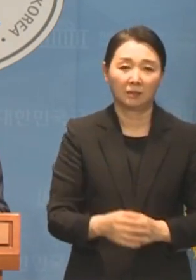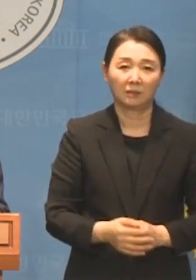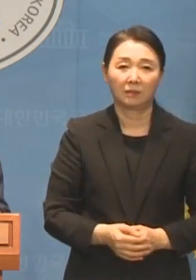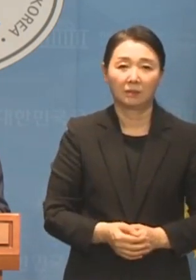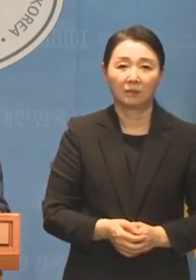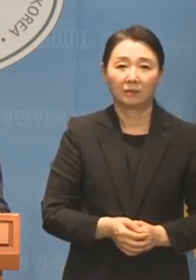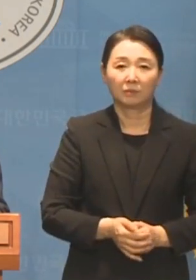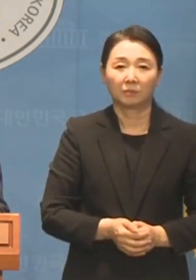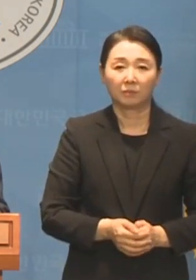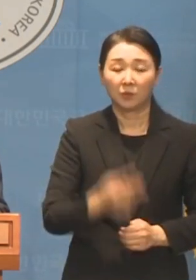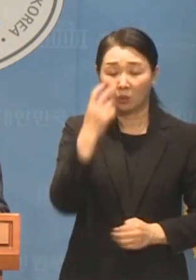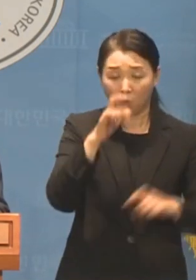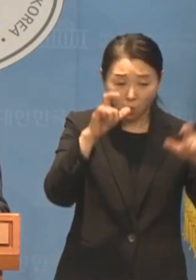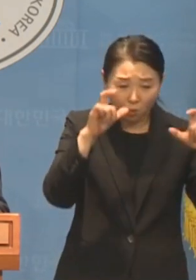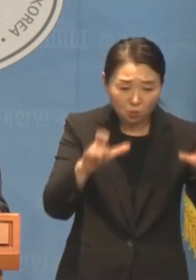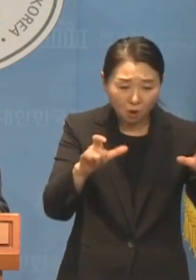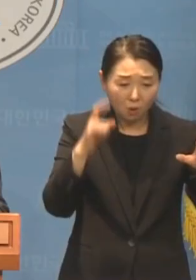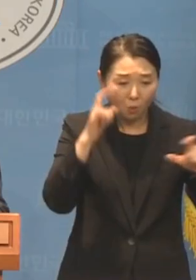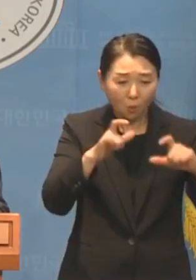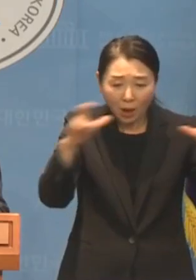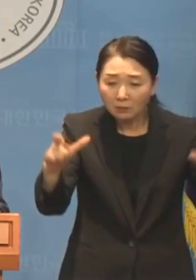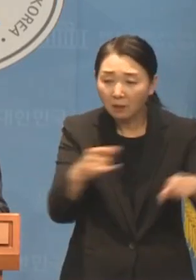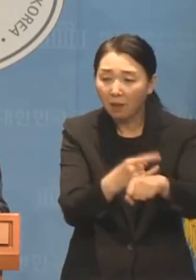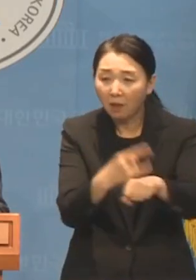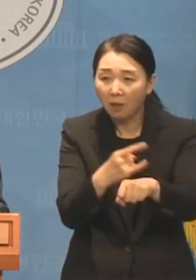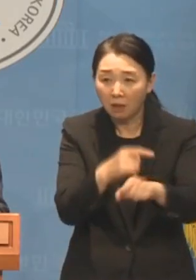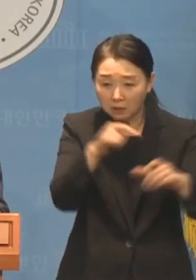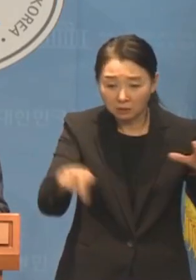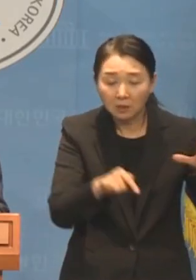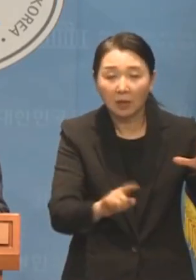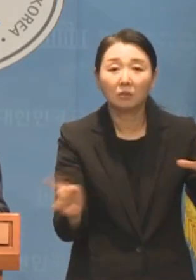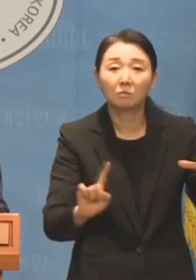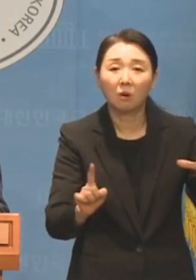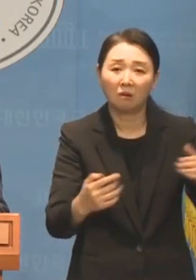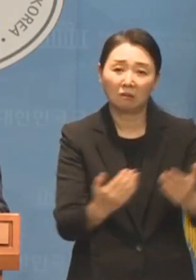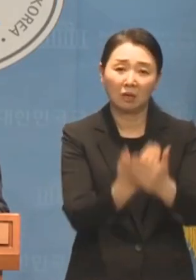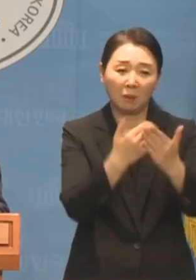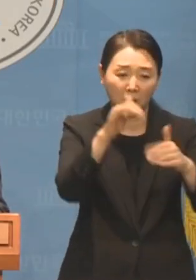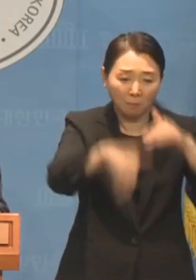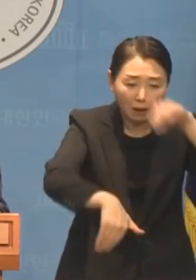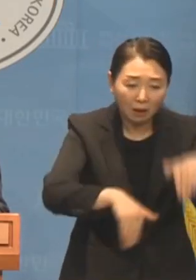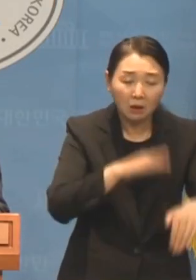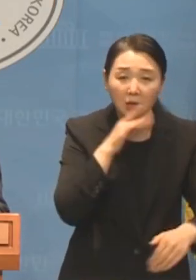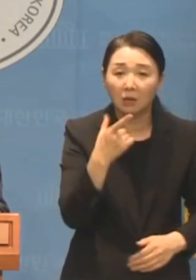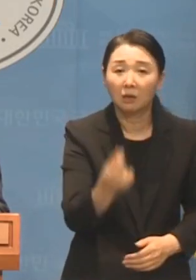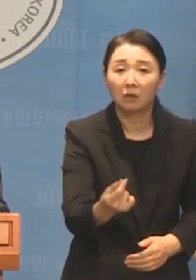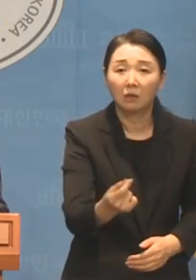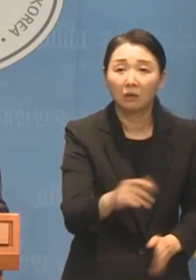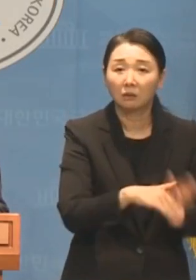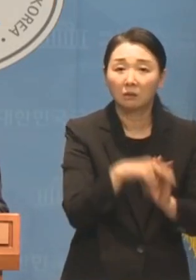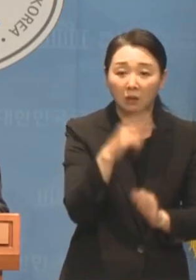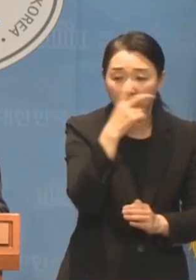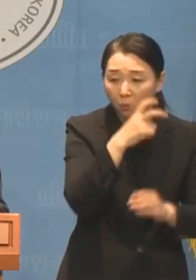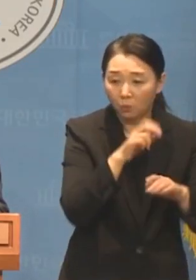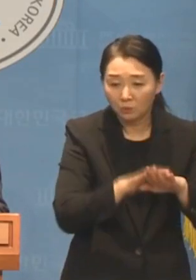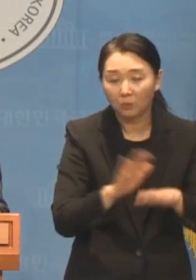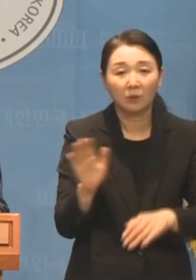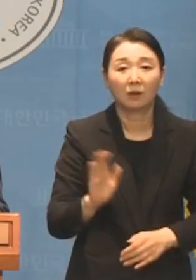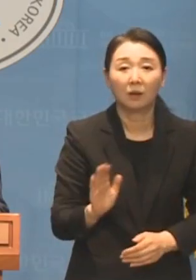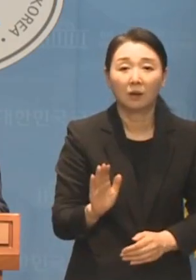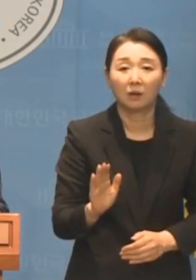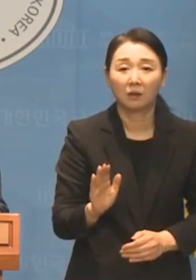사례입니다. 보호구역을 아무리 확대해도 그 안이 개발로 파헤쳐진다면 그것은 보전이